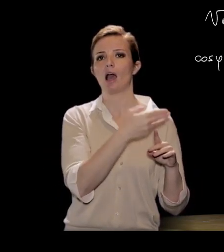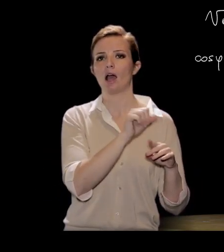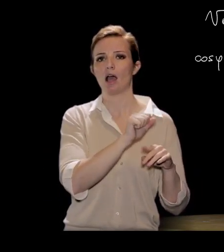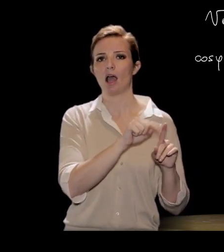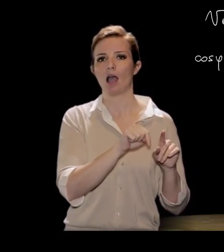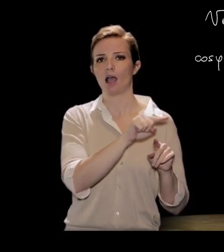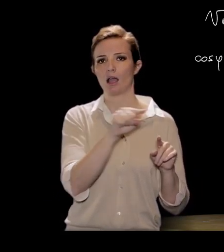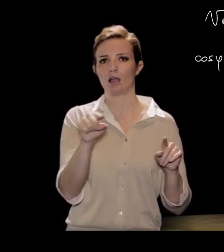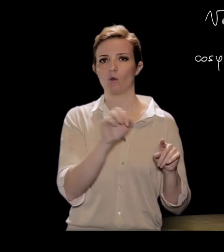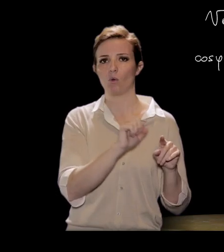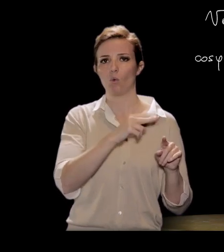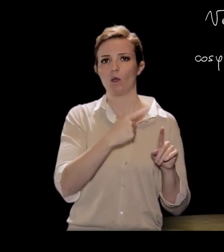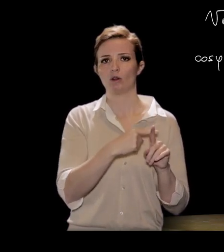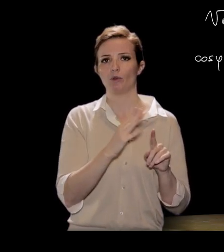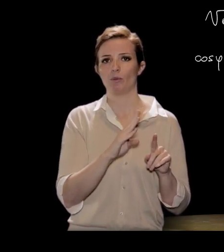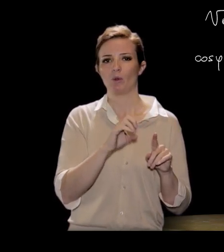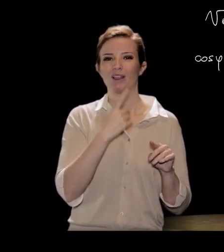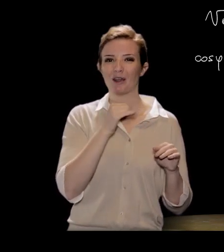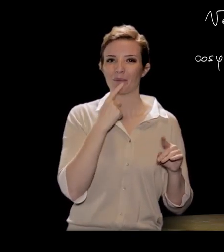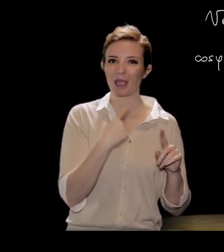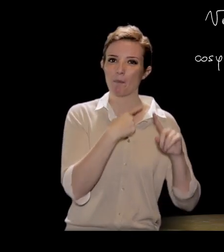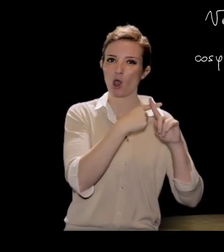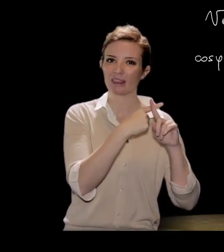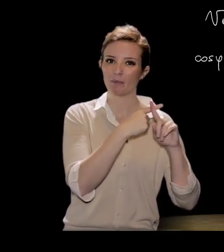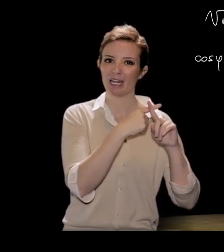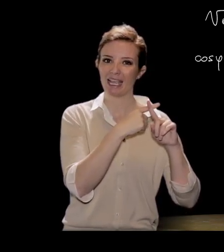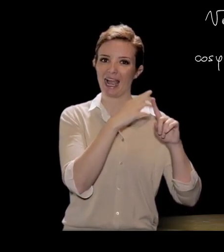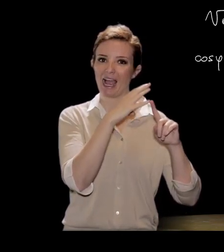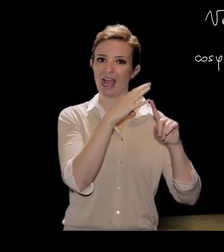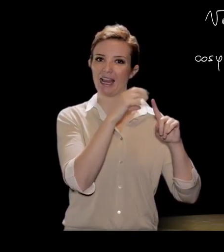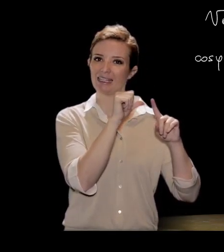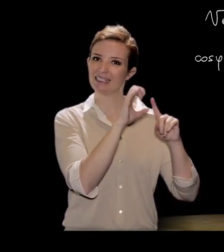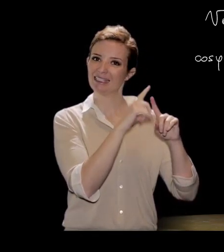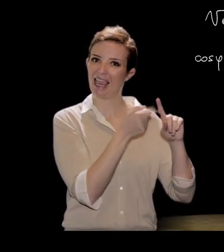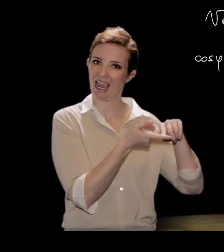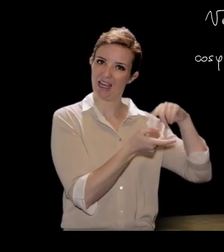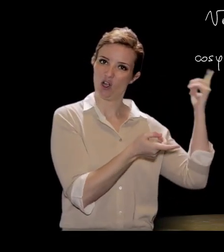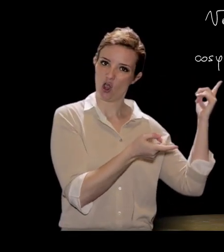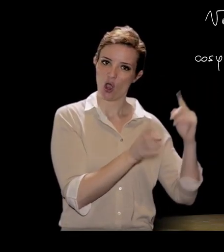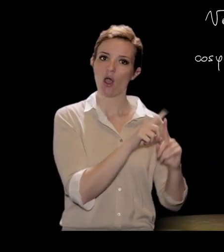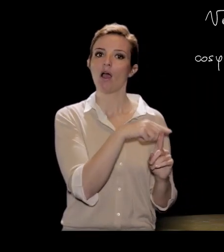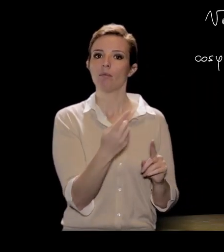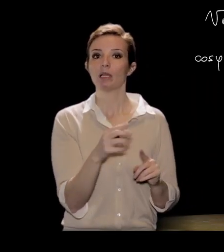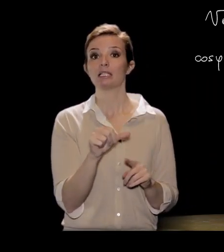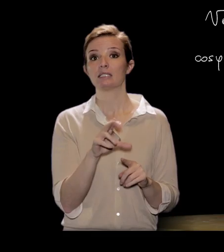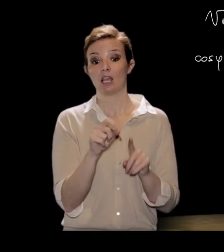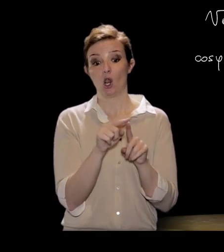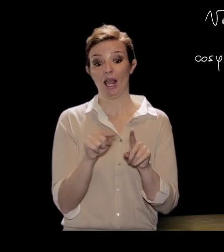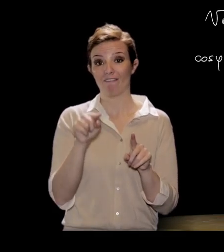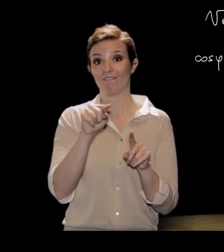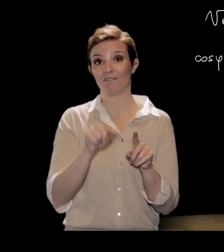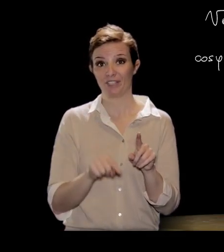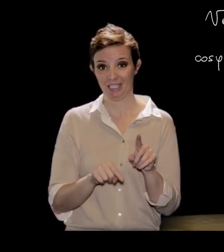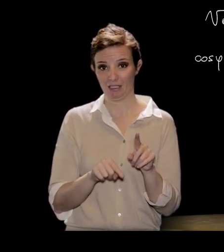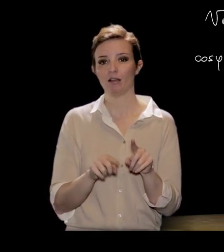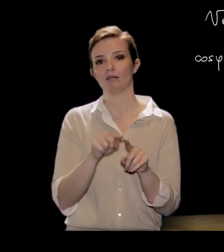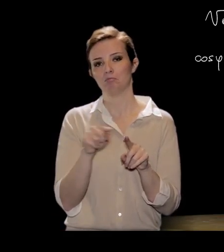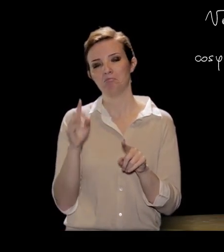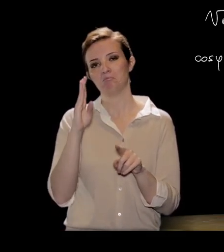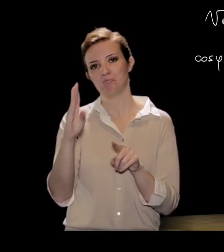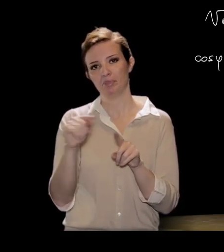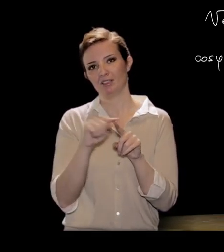moltiplica il seno, si pone pari al seno di fi b fratto radice di a quadro più b quadro, ossia